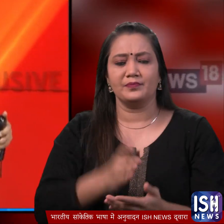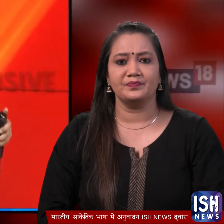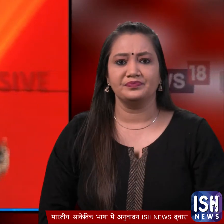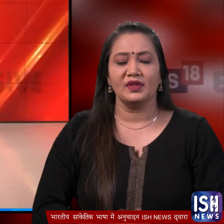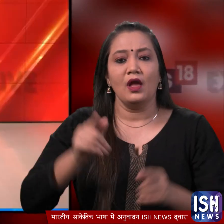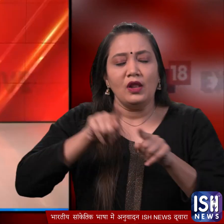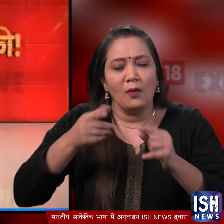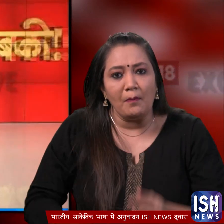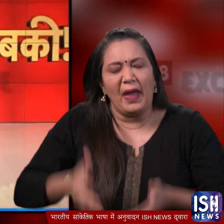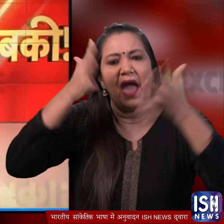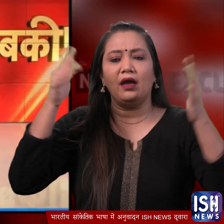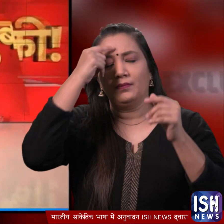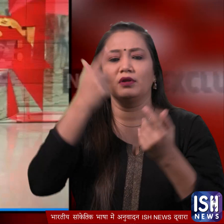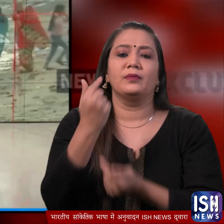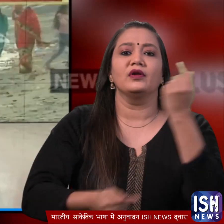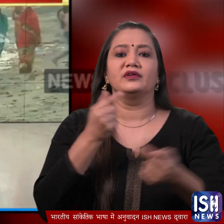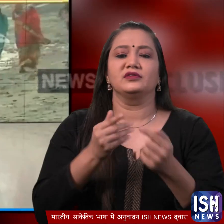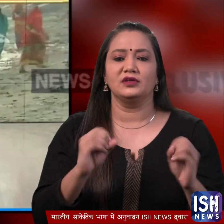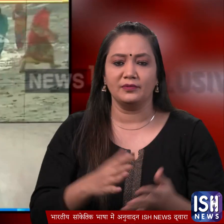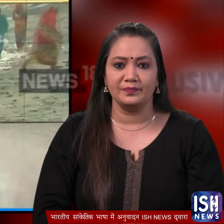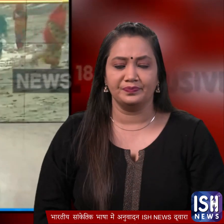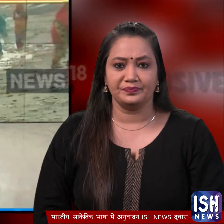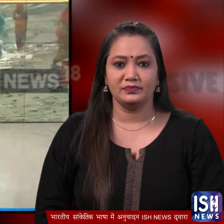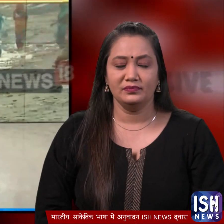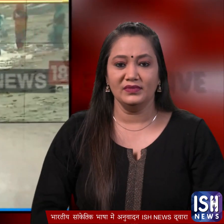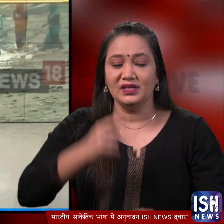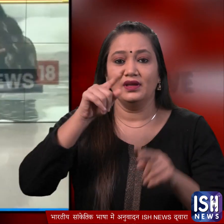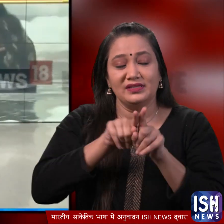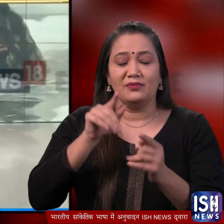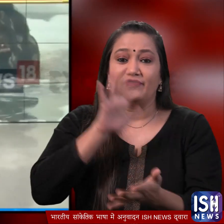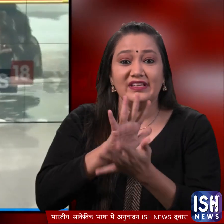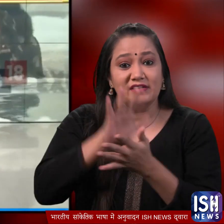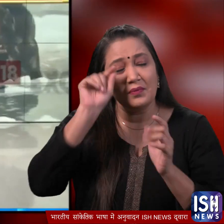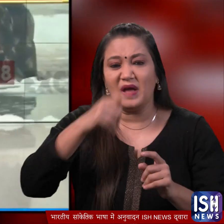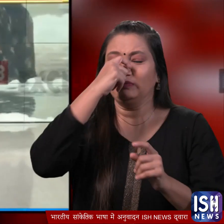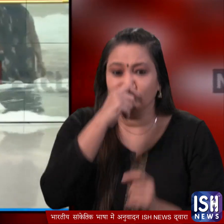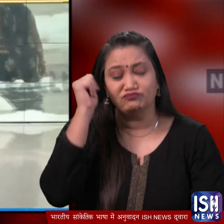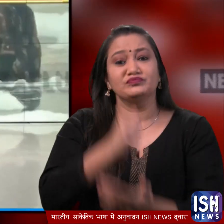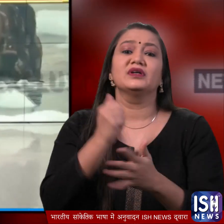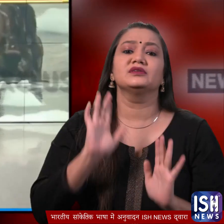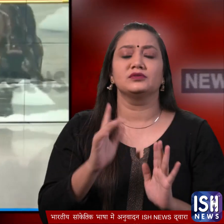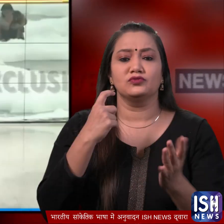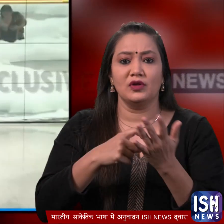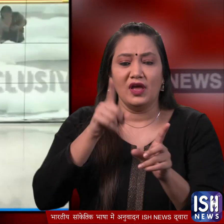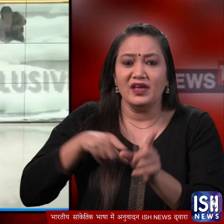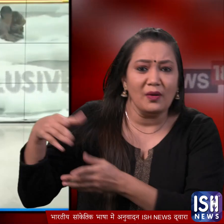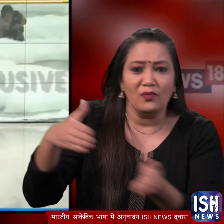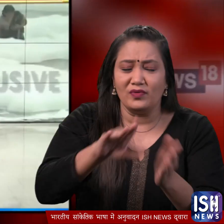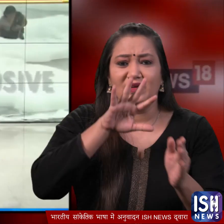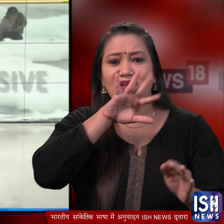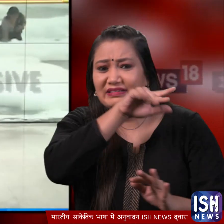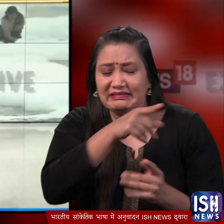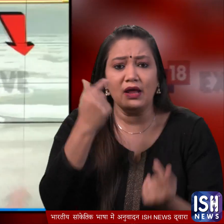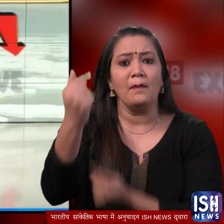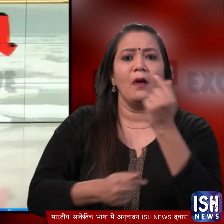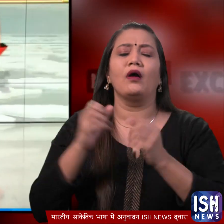मुद्दा जोर शोर से उठा, क्योंकि पर्व पर नदी में स्नान करने का खास महत्व होता है। इस बीच यमुना की गंदगी पर सियासत